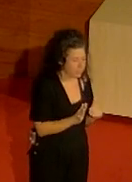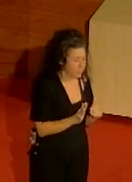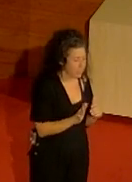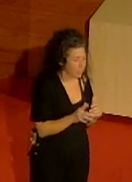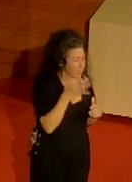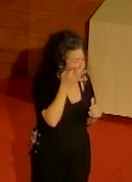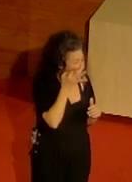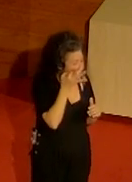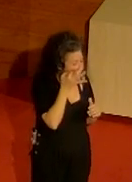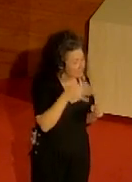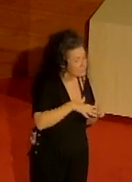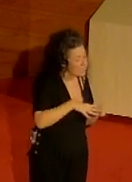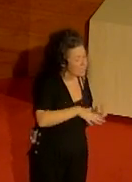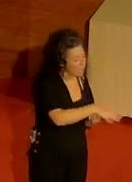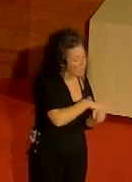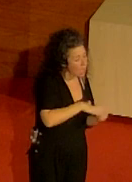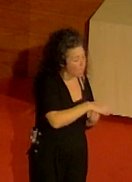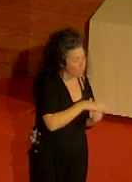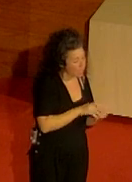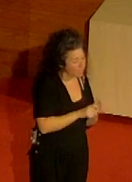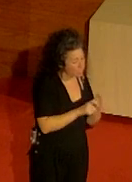yo lo he usado seguro también, ¿eh? Digo solo para que